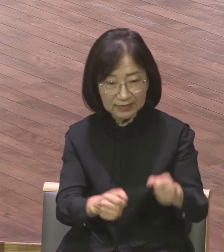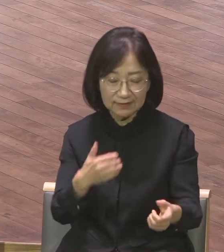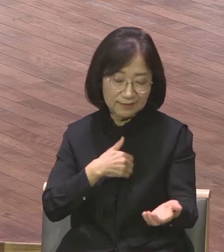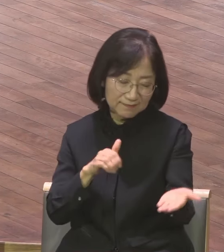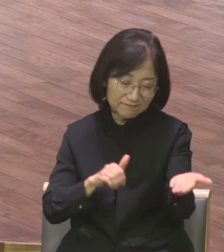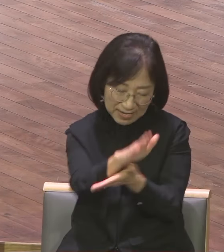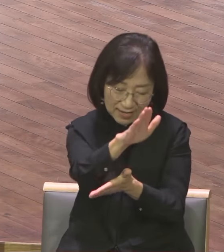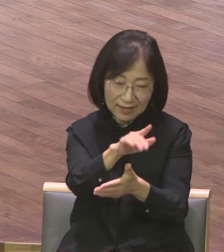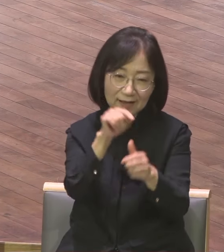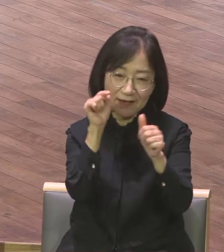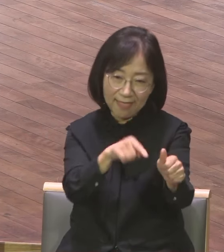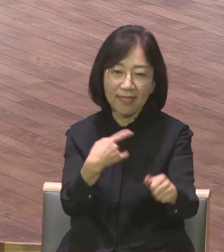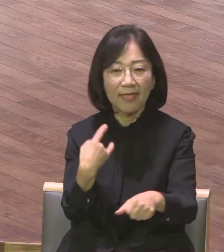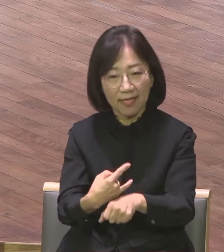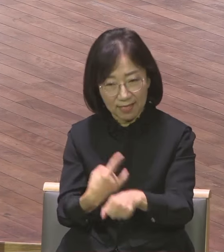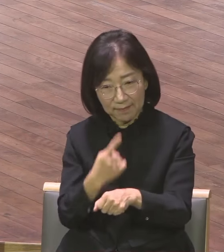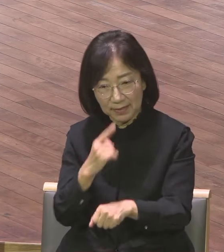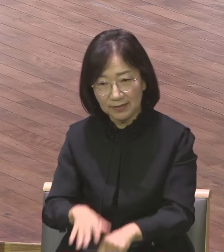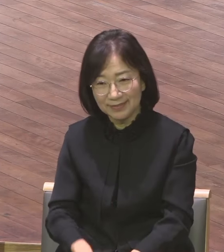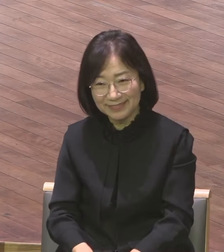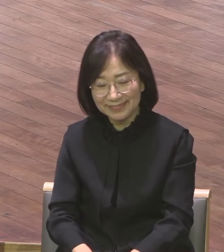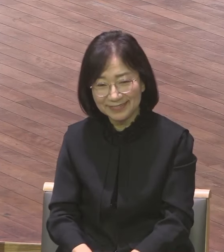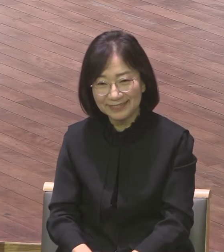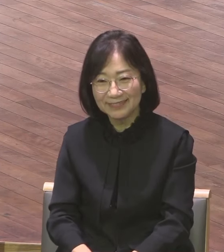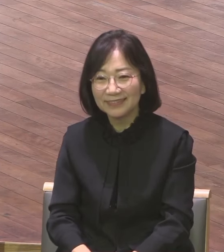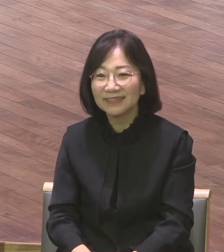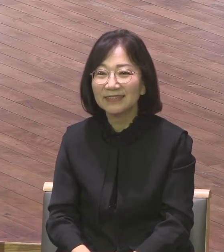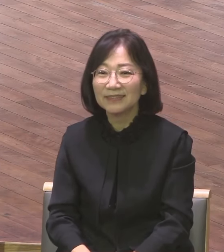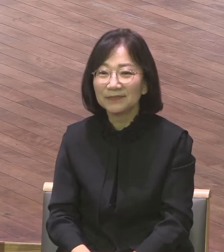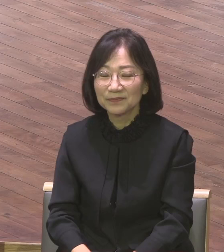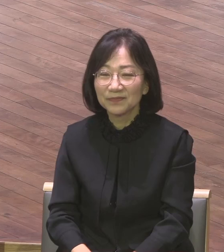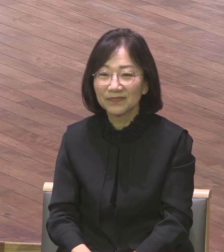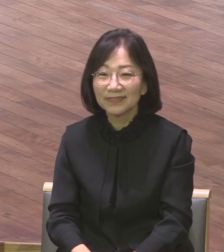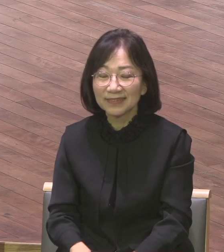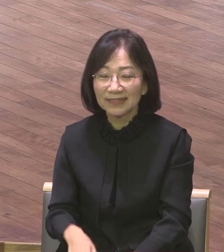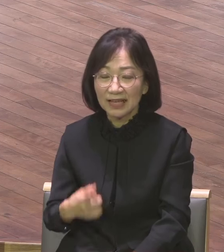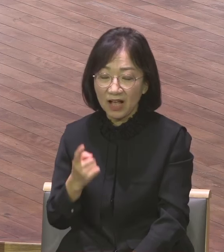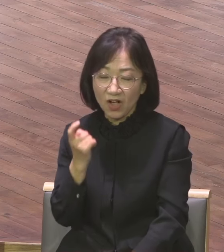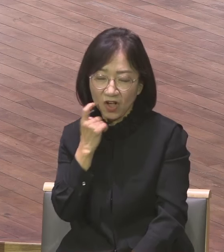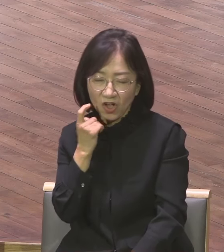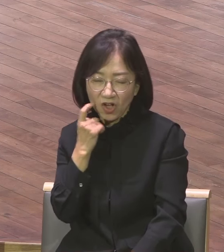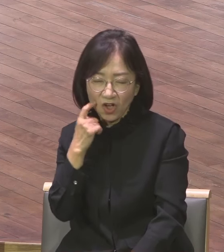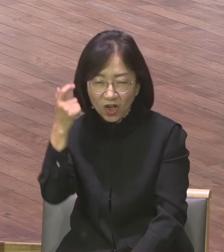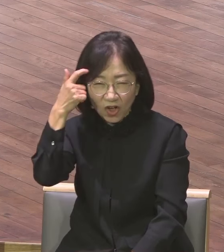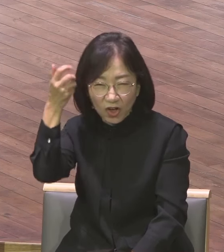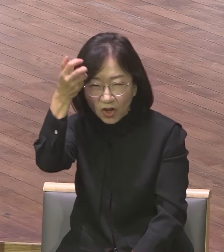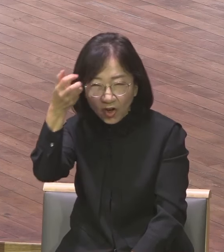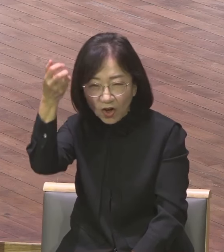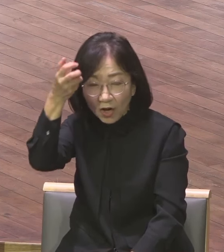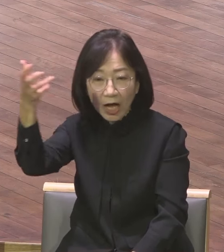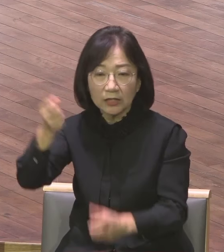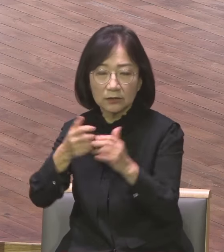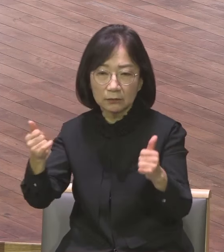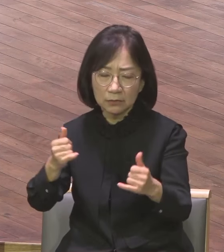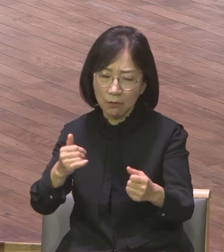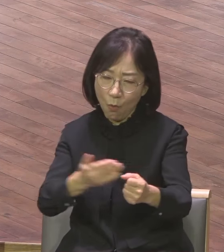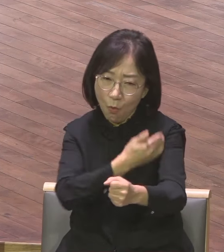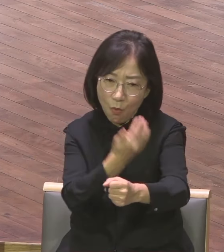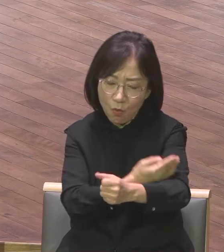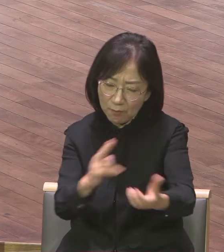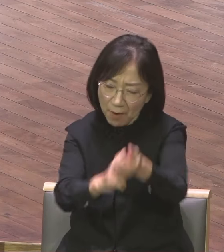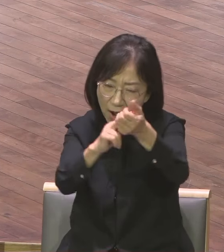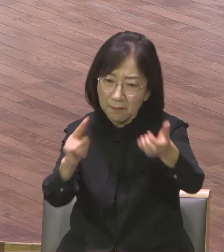하리라. 거짓 영을 가진 자들이 실제로 많은 능력도 행한다는